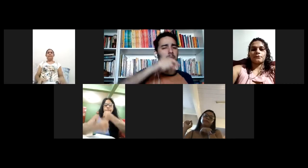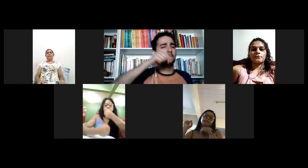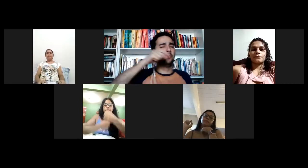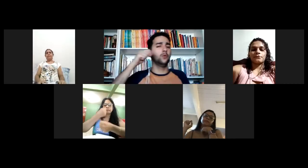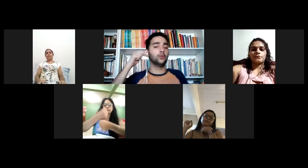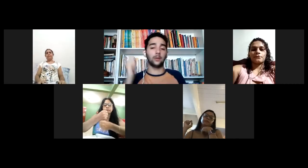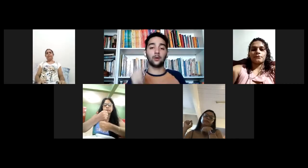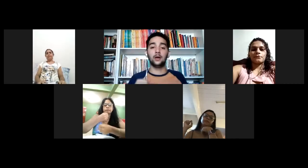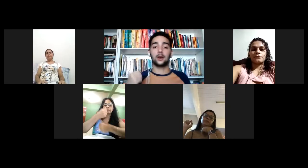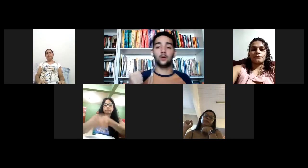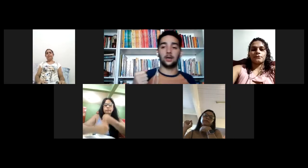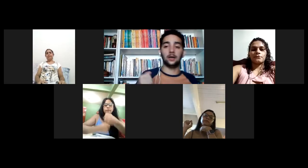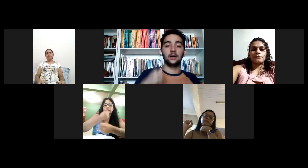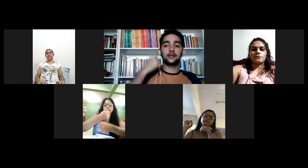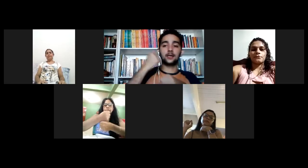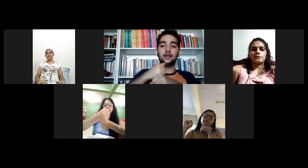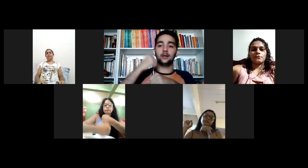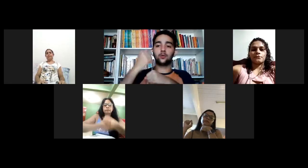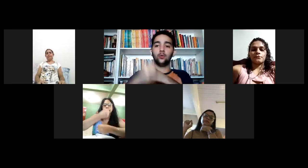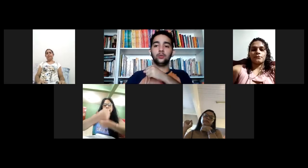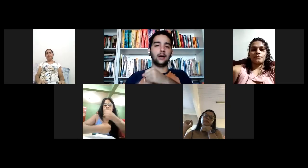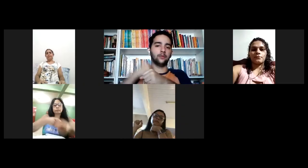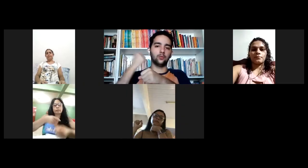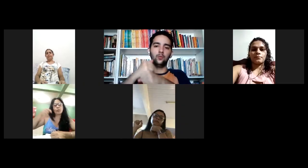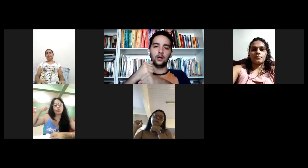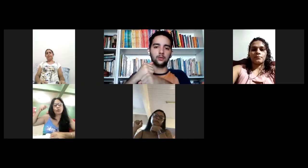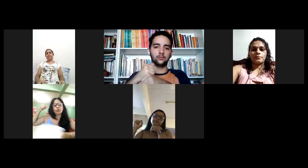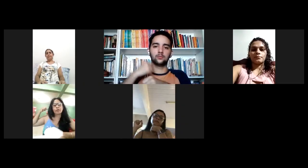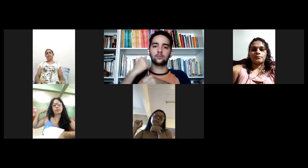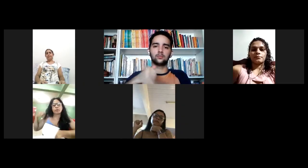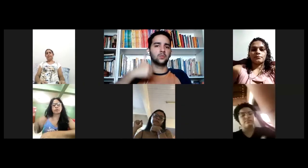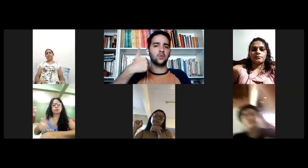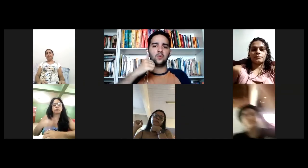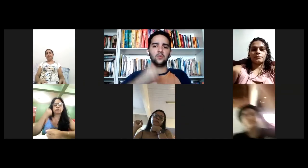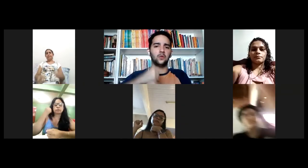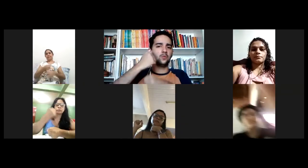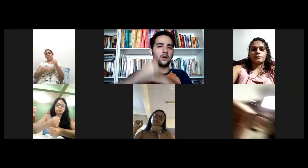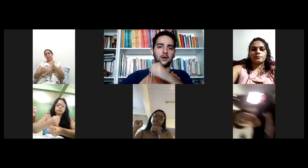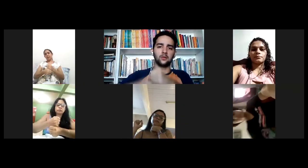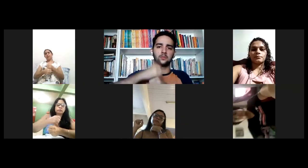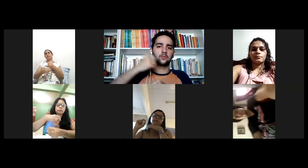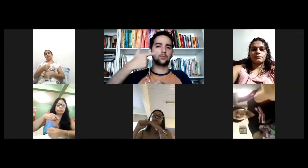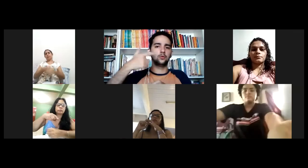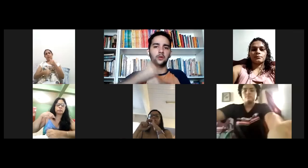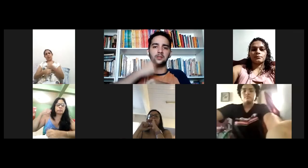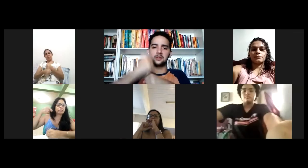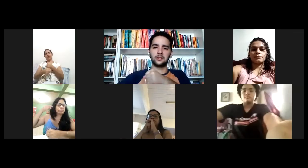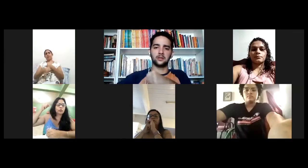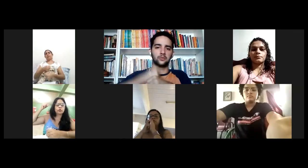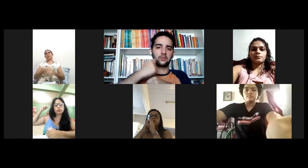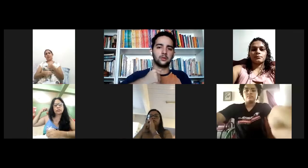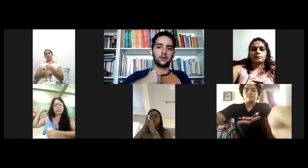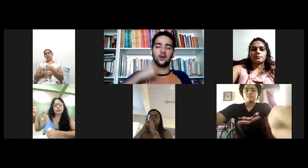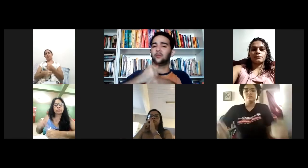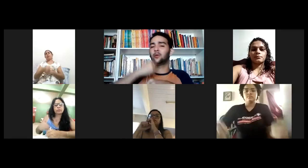opção. Muito tempo. Que é o quê? Esse aqui é ano contável. Um ano. Foi um ano. 2